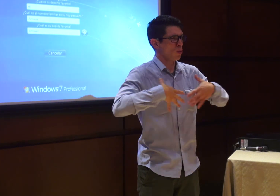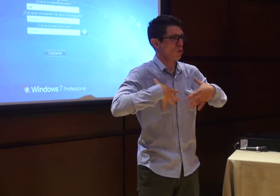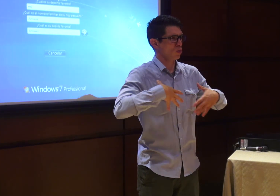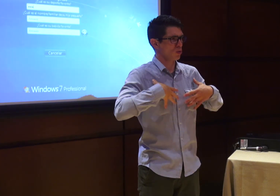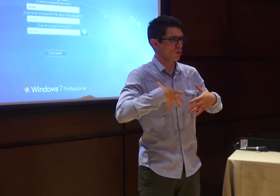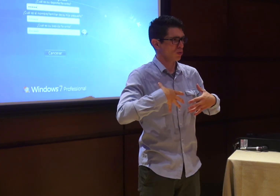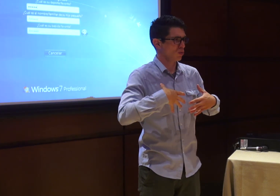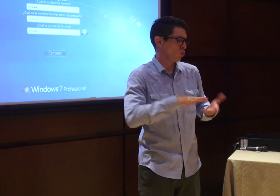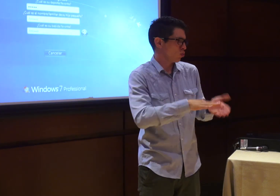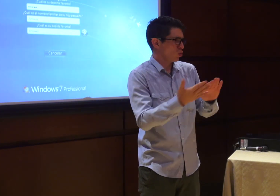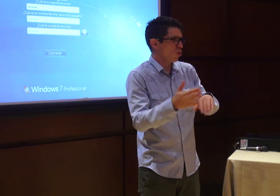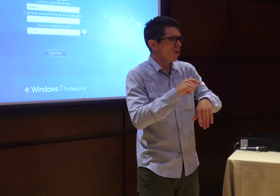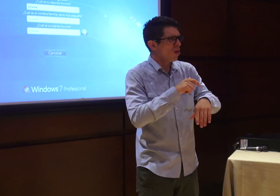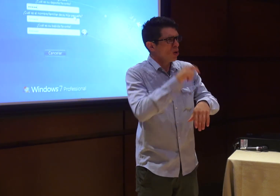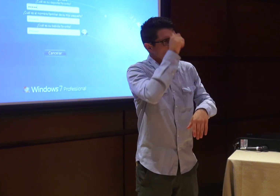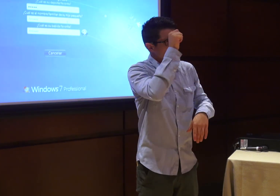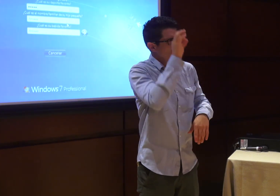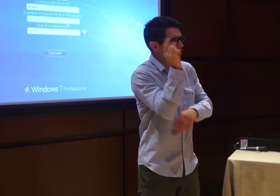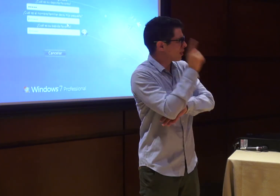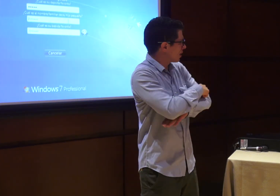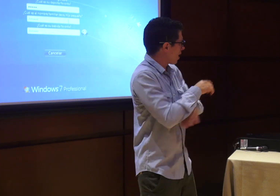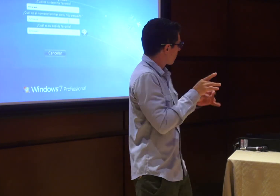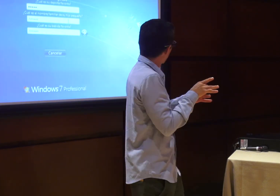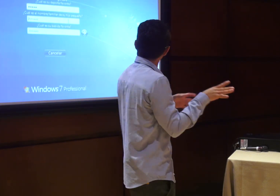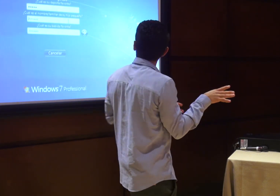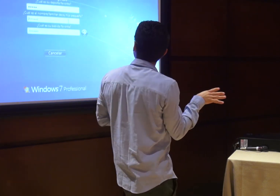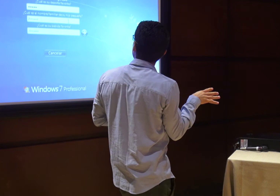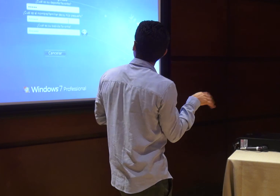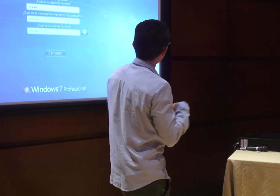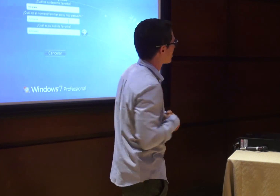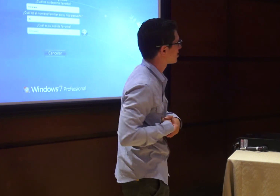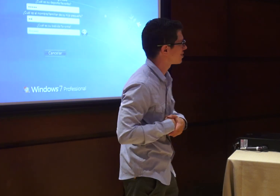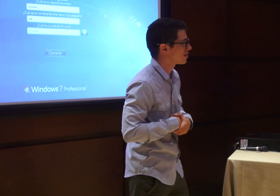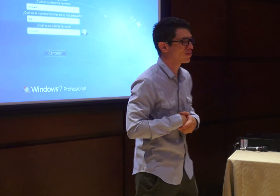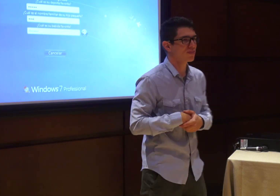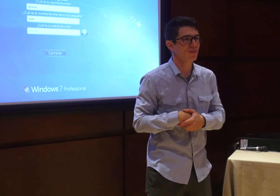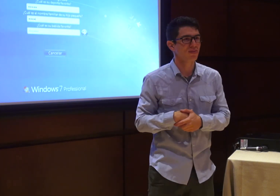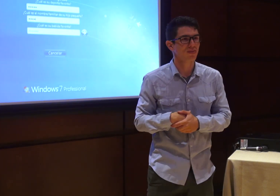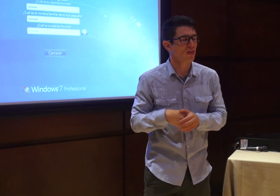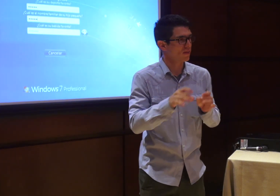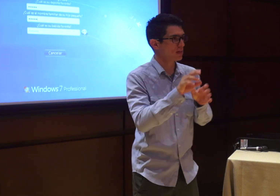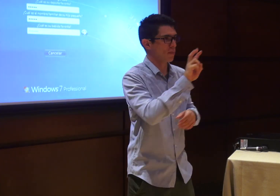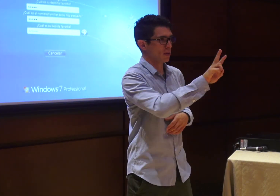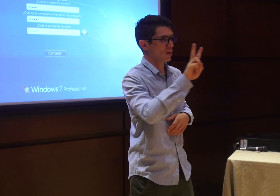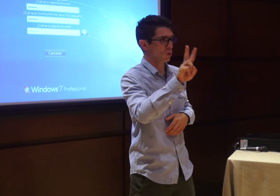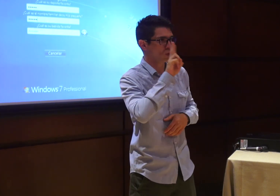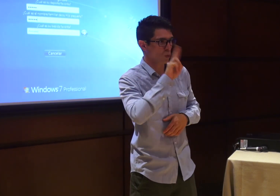una infección, algo que le atacó los pulmones. Por aquí teníamos la fecha exacta también,